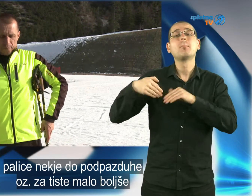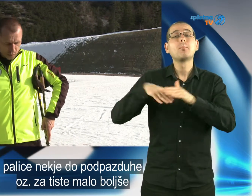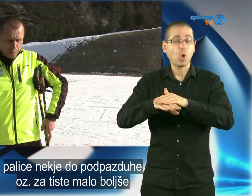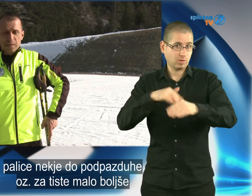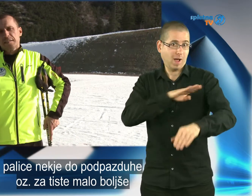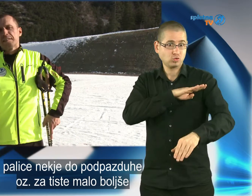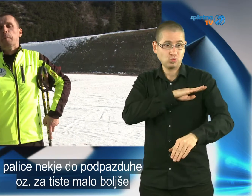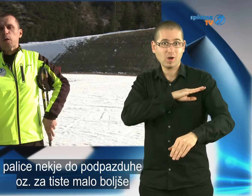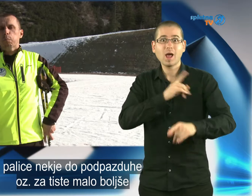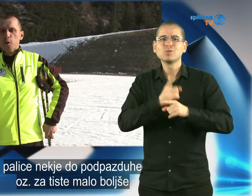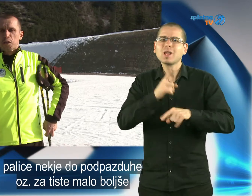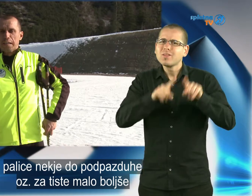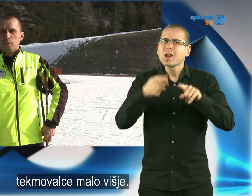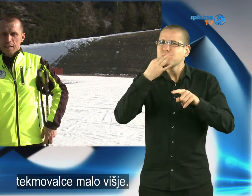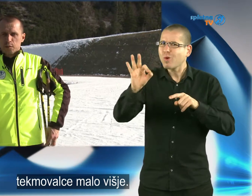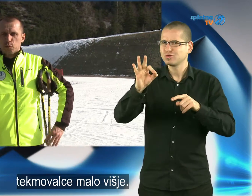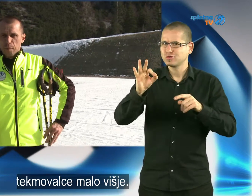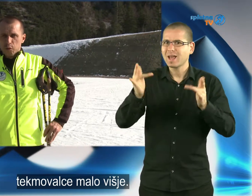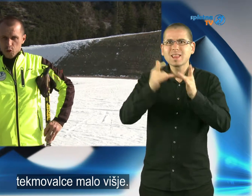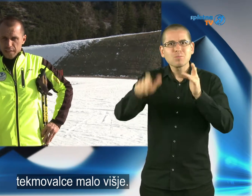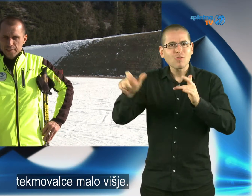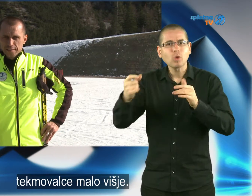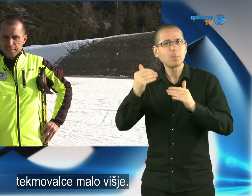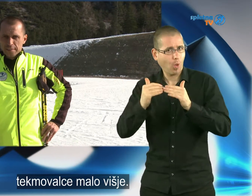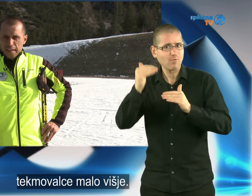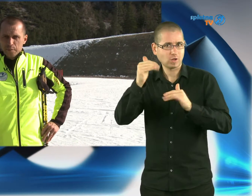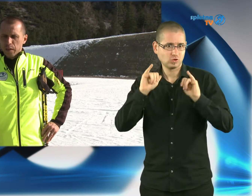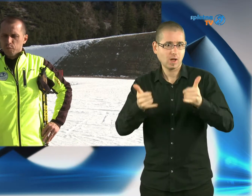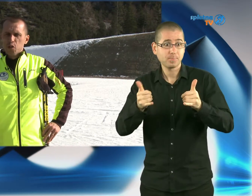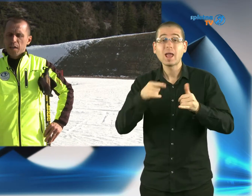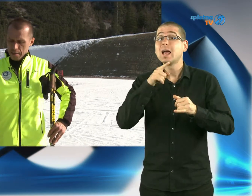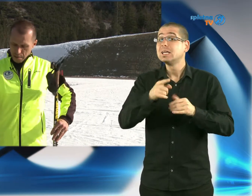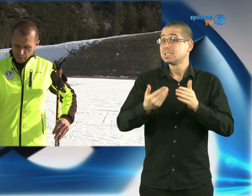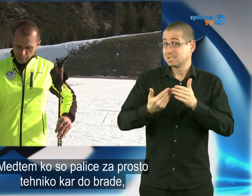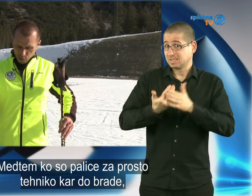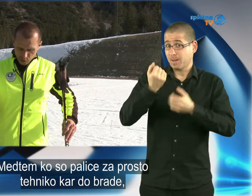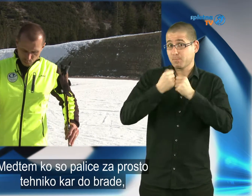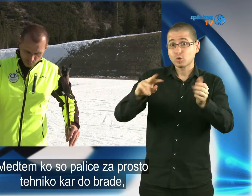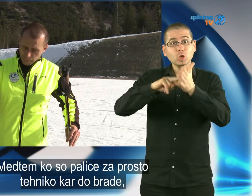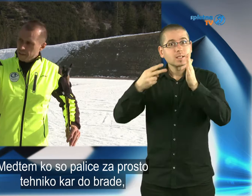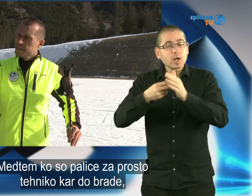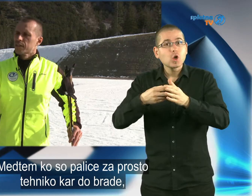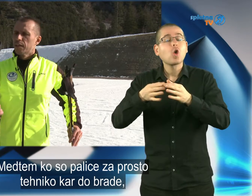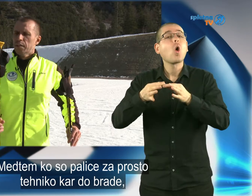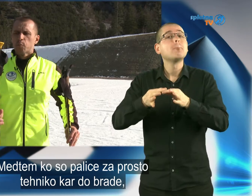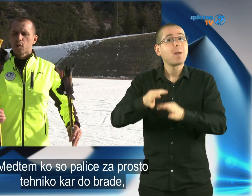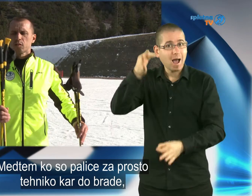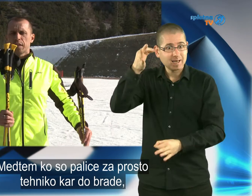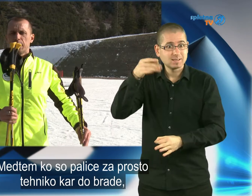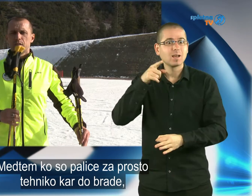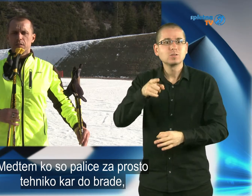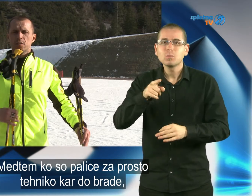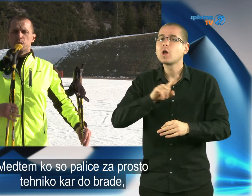podpazduhe, oziroma za tiste malo boljše tekmovalce tudi malo čez, ne, malo višje. Medtem ko palice za